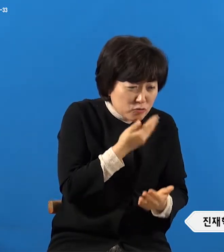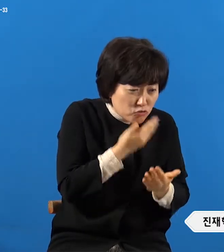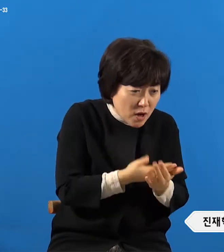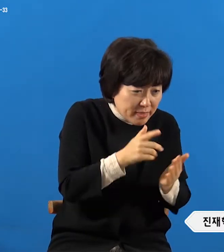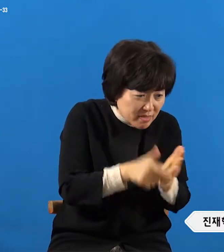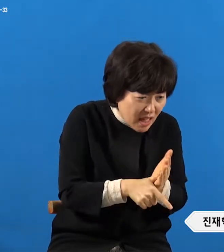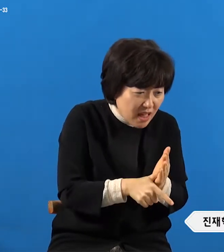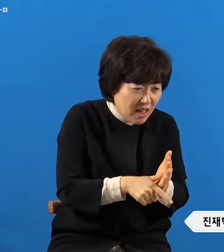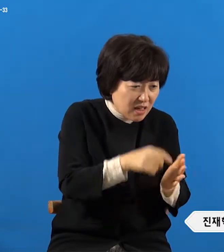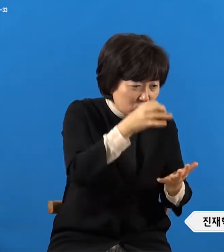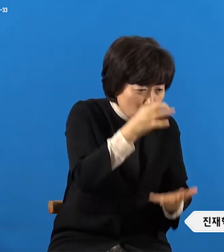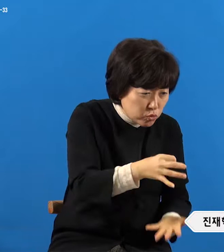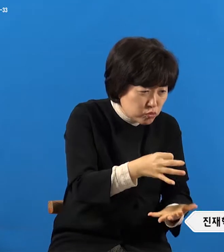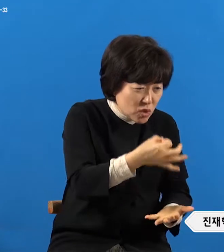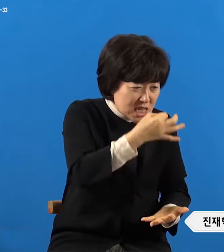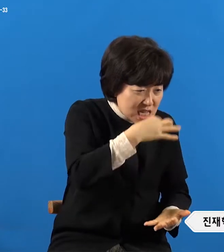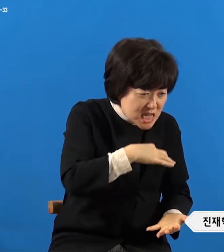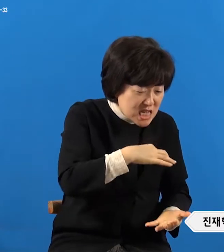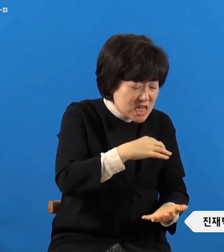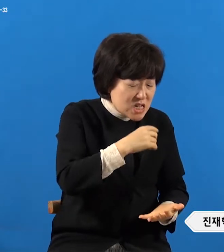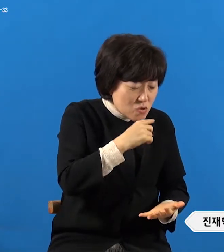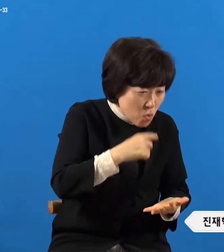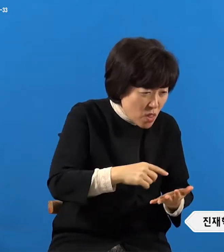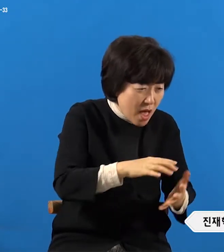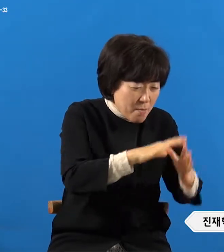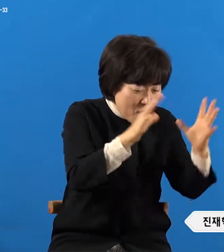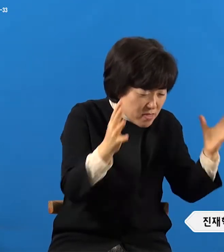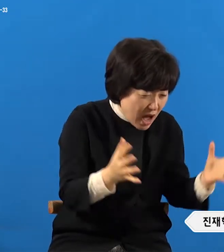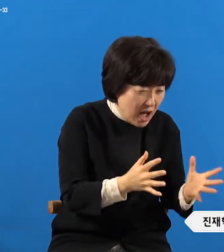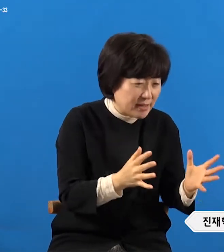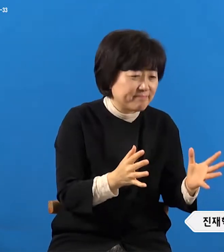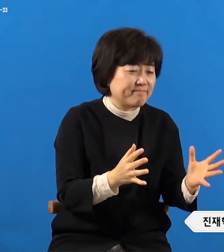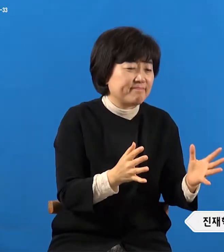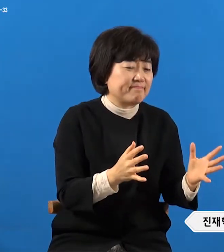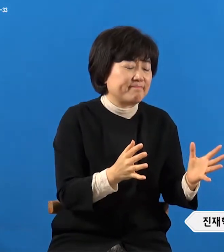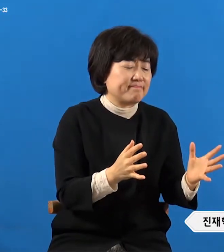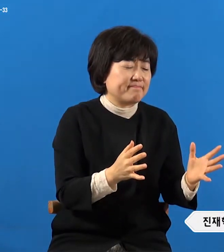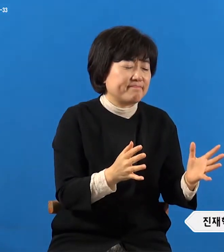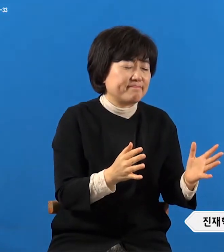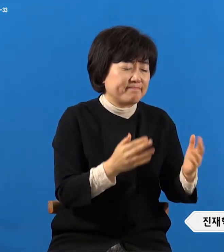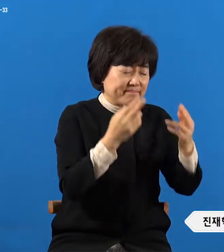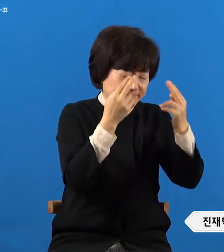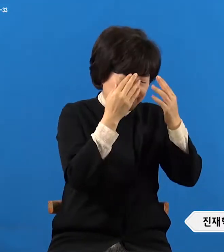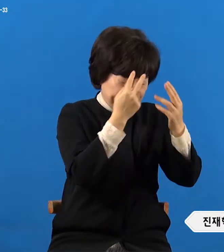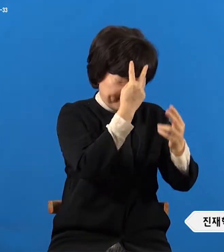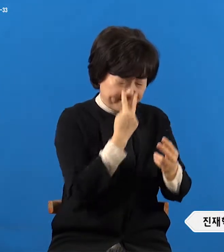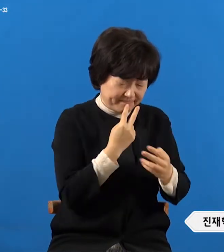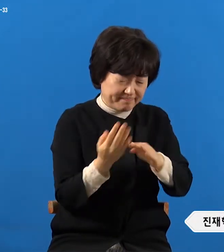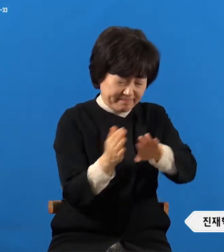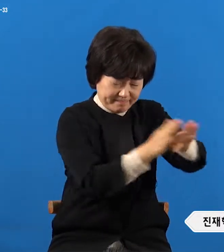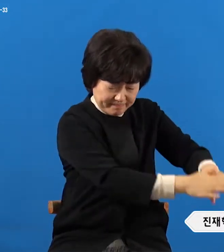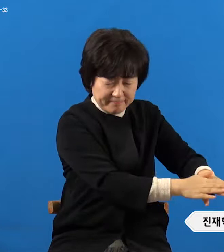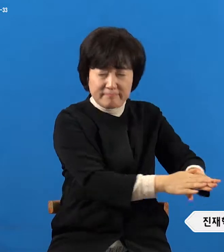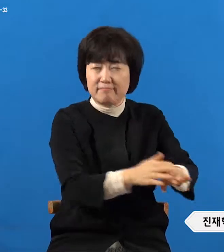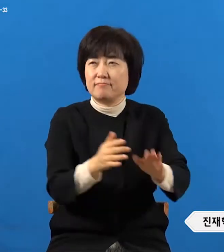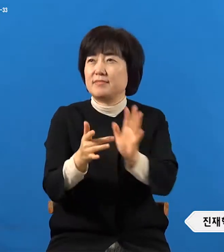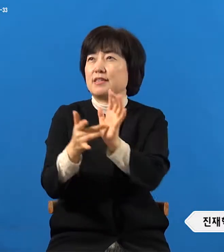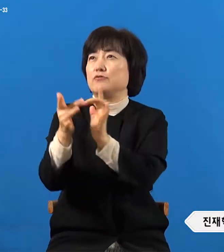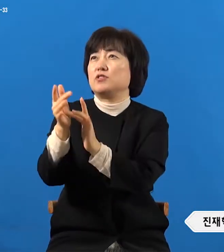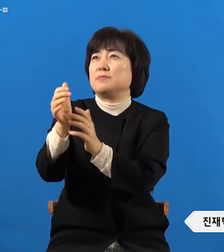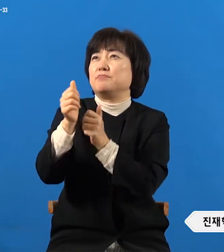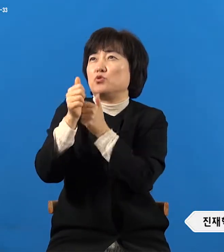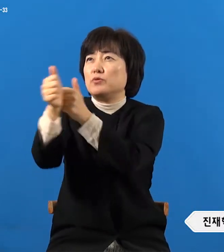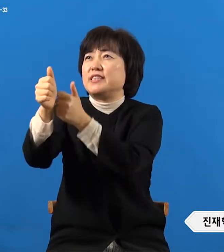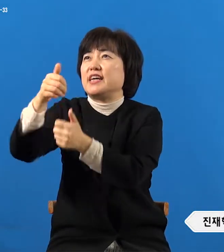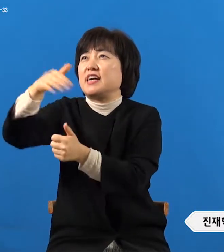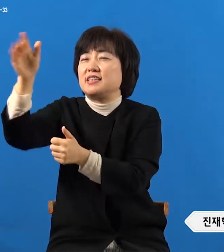소유보다 주님의 소유를 향해 흔들리지 않는 믿음으로 주님을 쫓아가는가라는 질문을